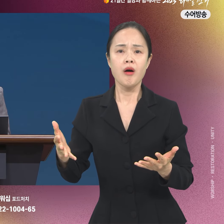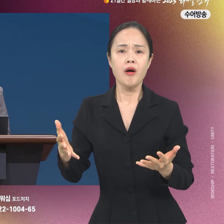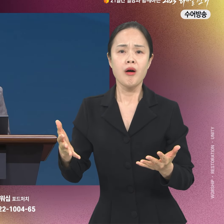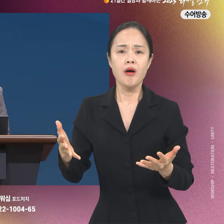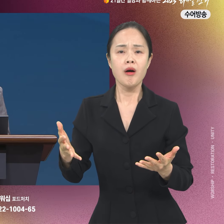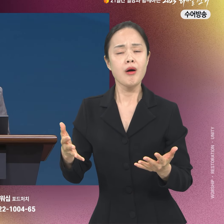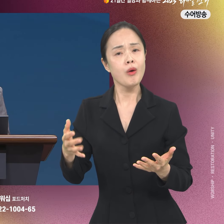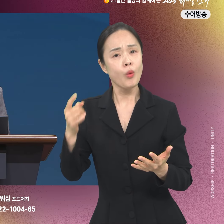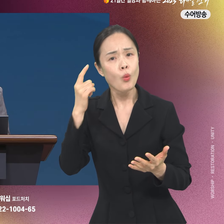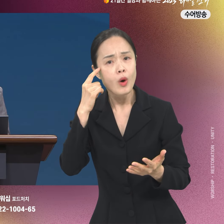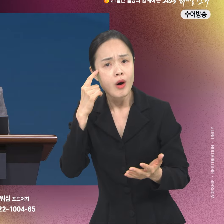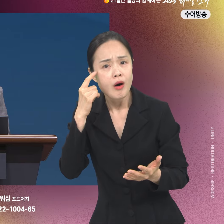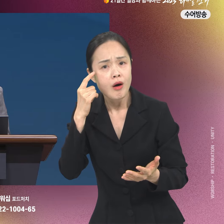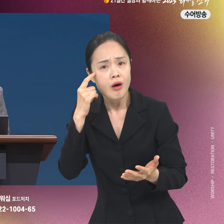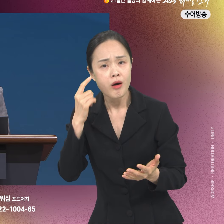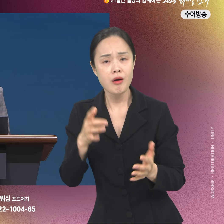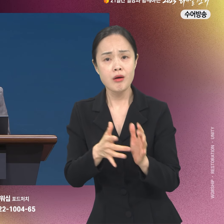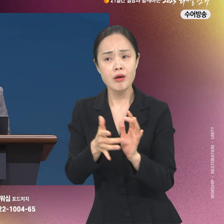이유가 있죠.